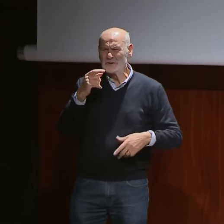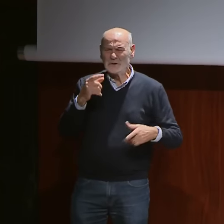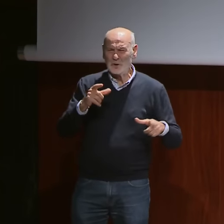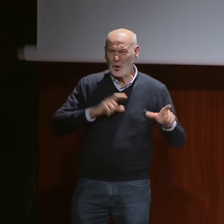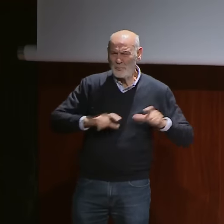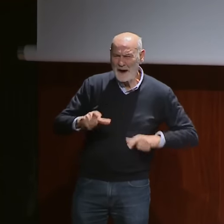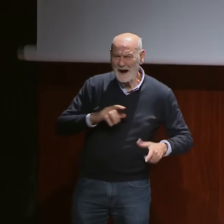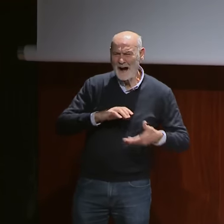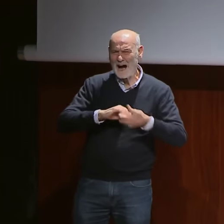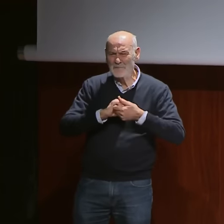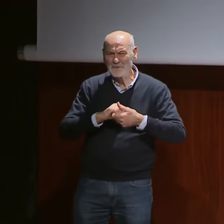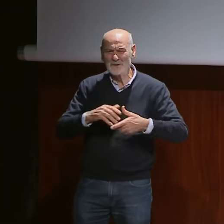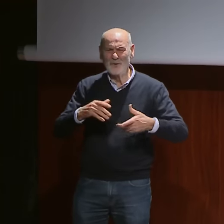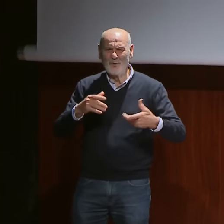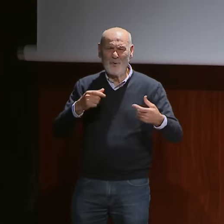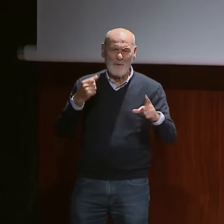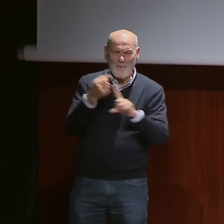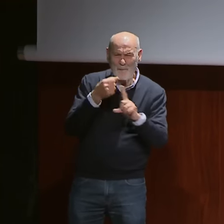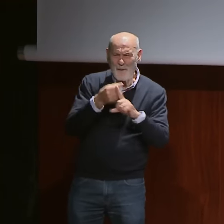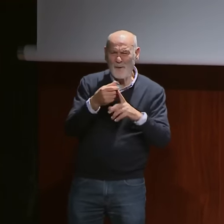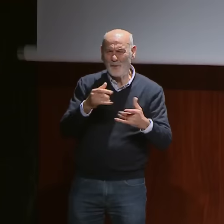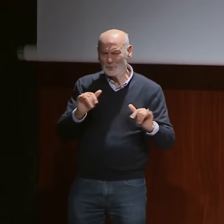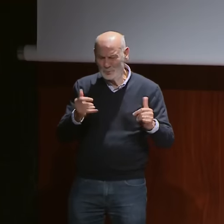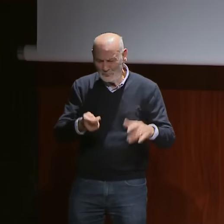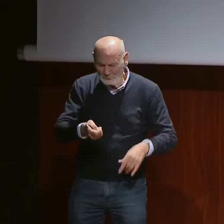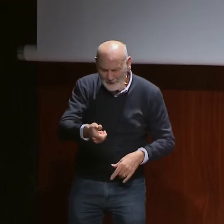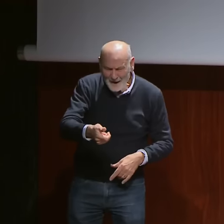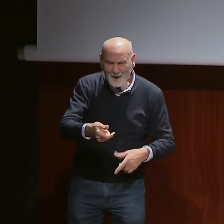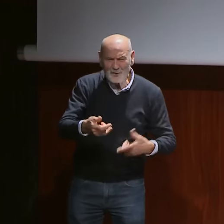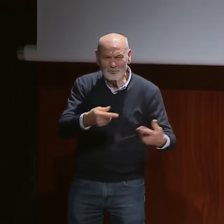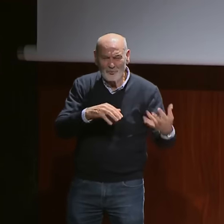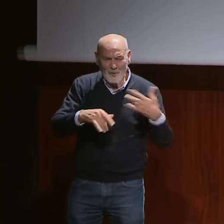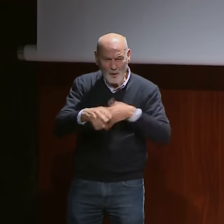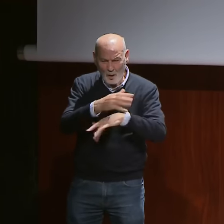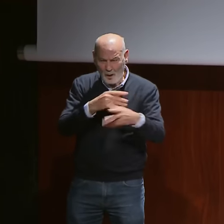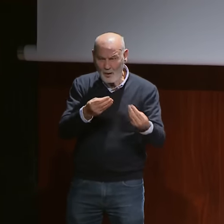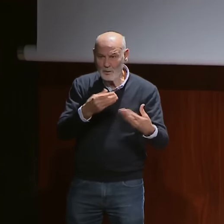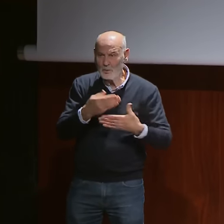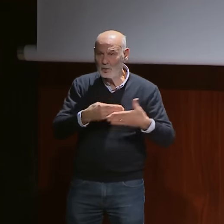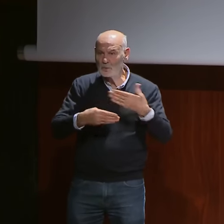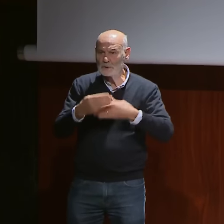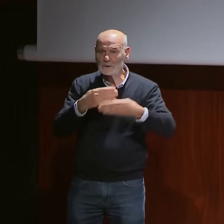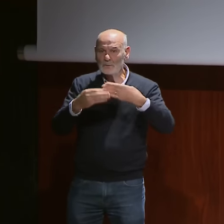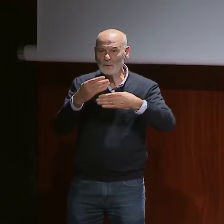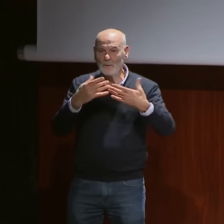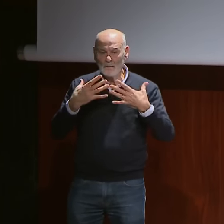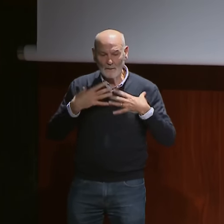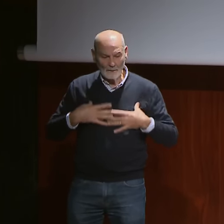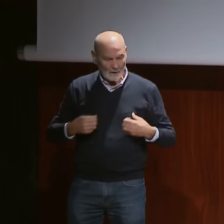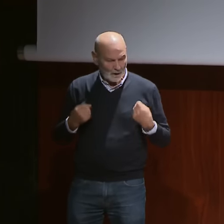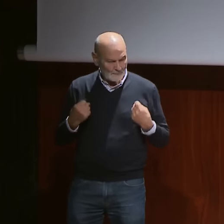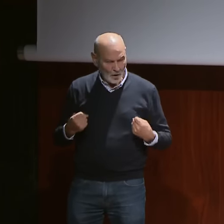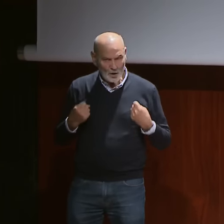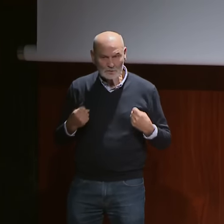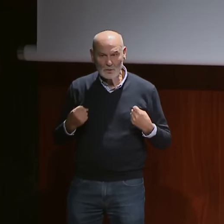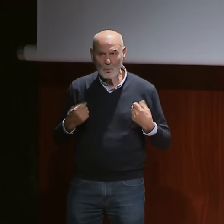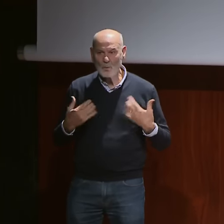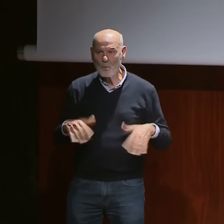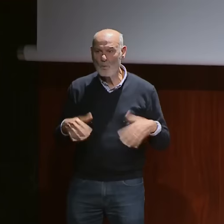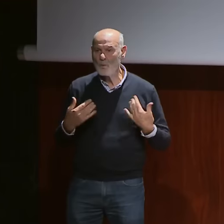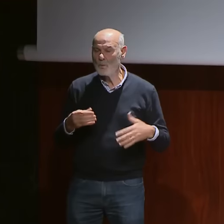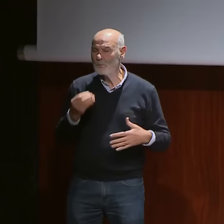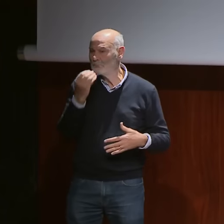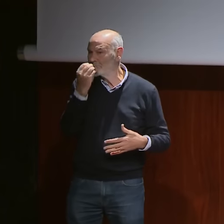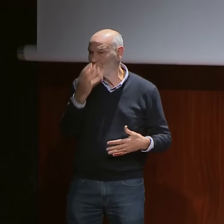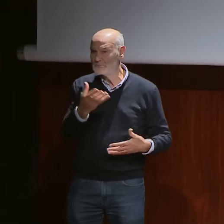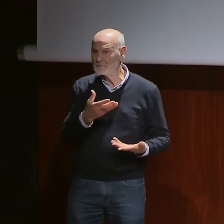pères, en jouant ensemble, en se moquant les uns des autres, en jouant aux billes, c'est ce qui m'a permis